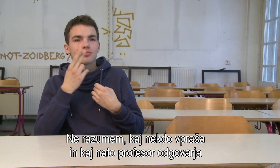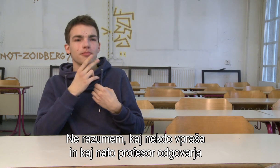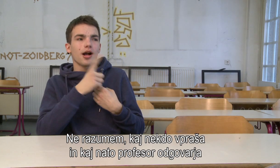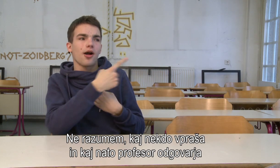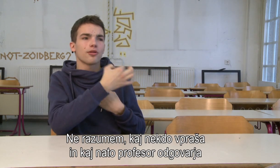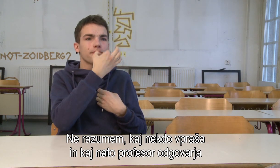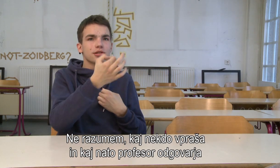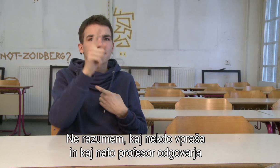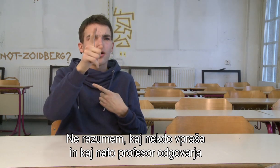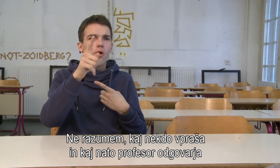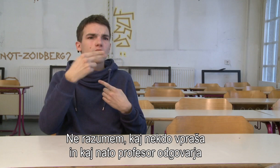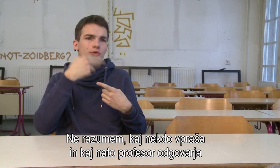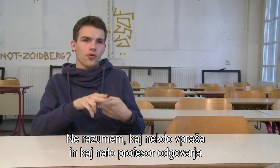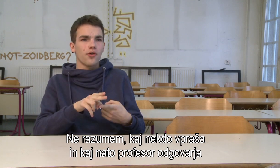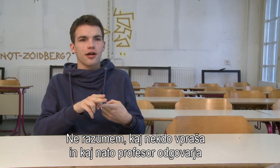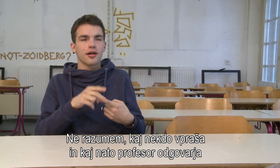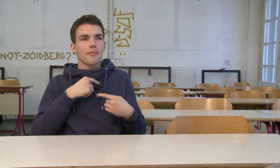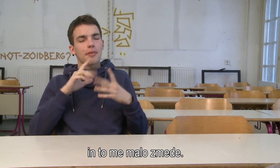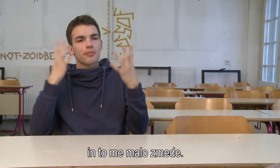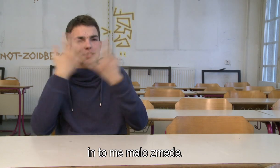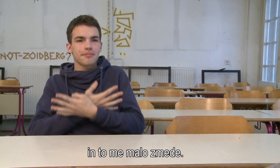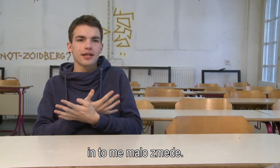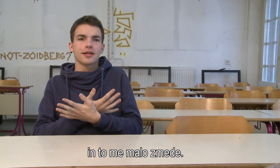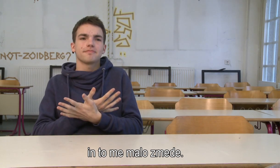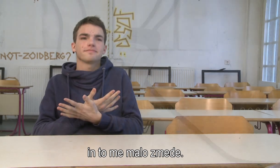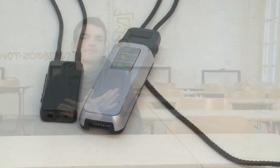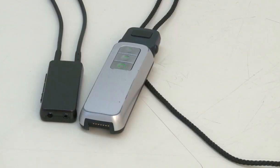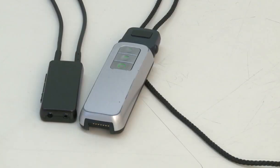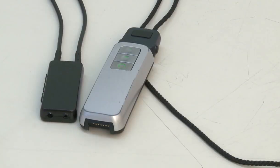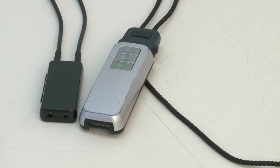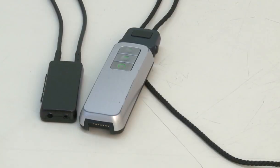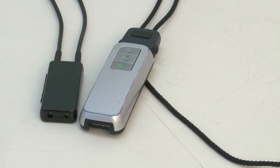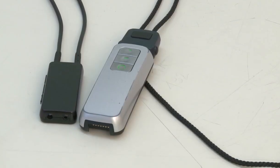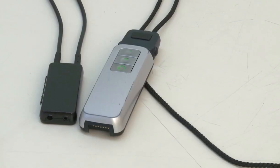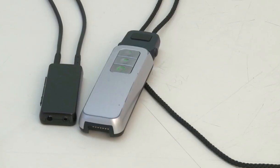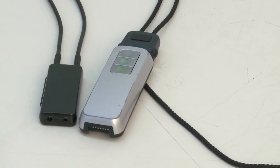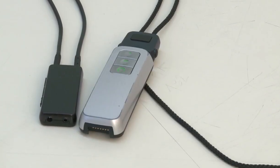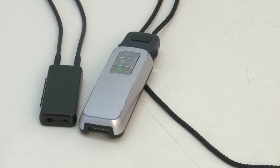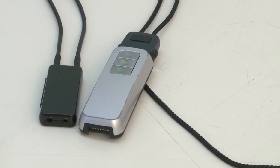ne razumem, kaj on vpraša, pa on odgovarja, pa malo me zmede.